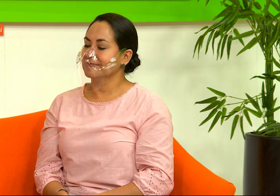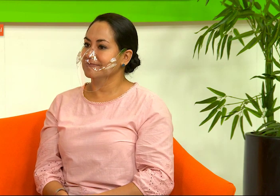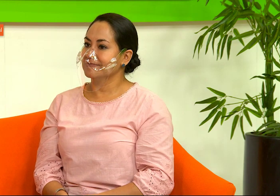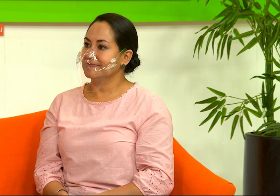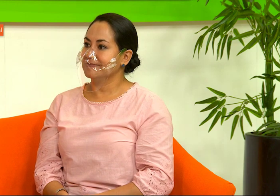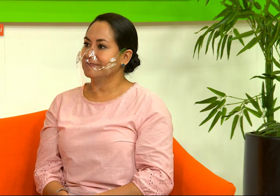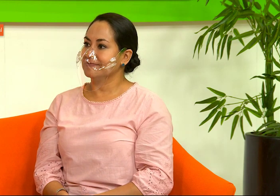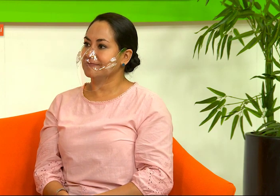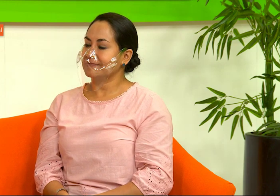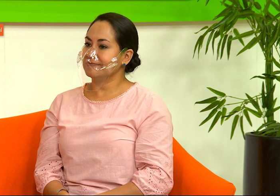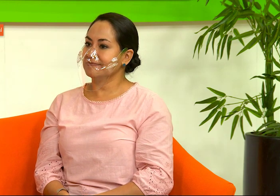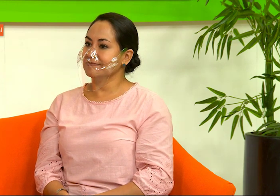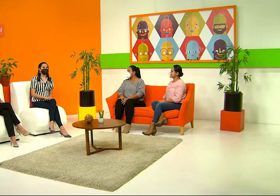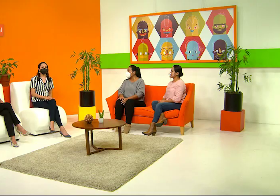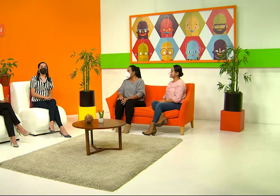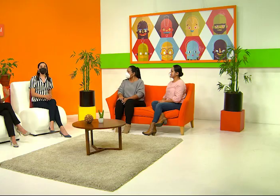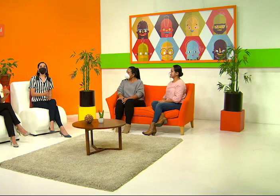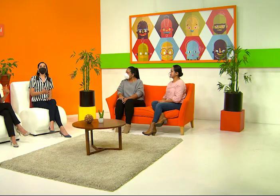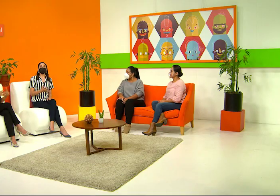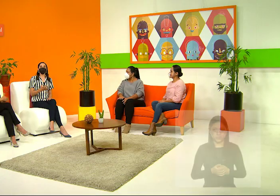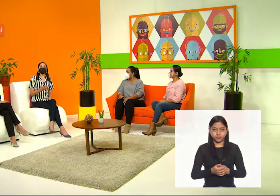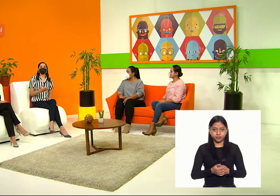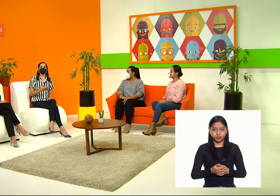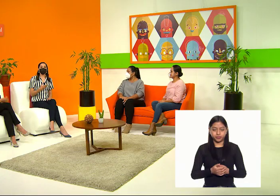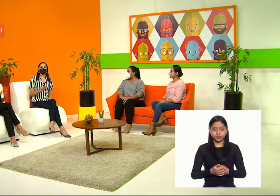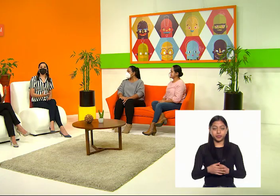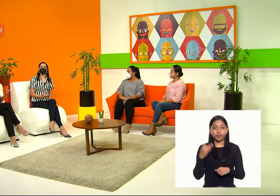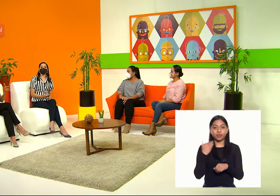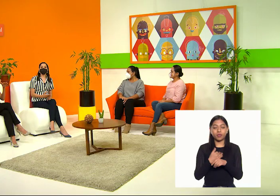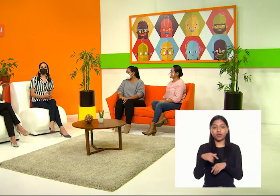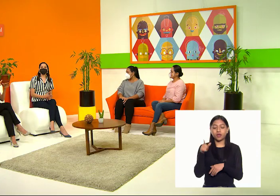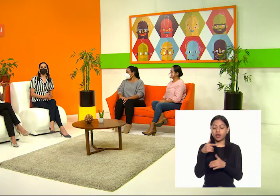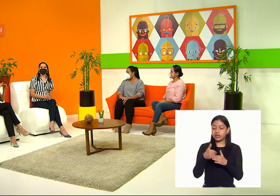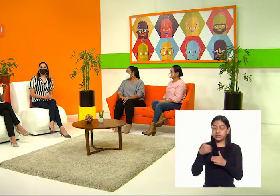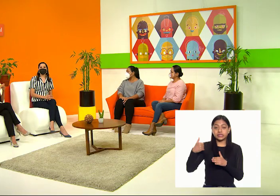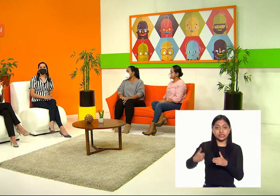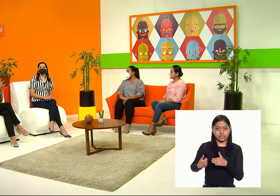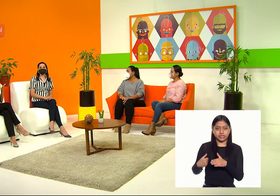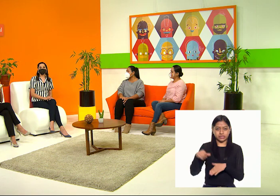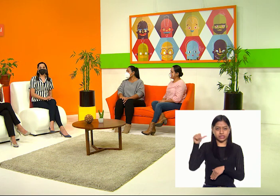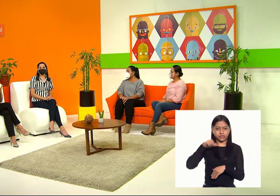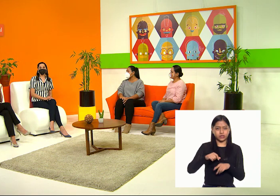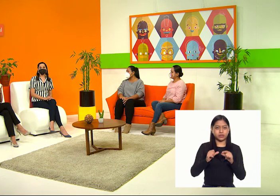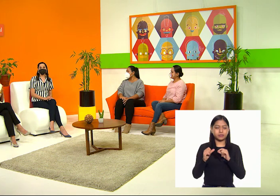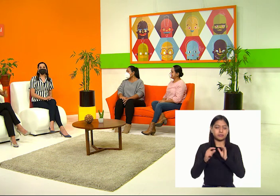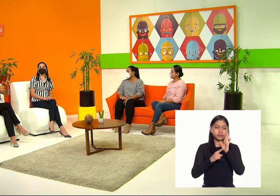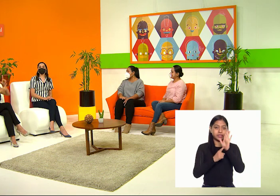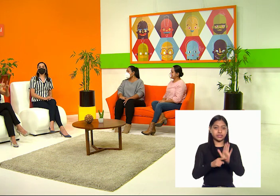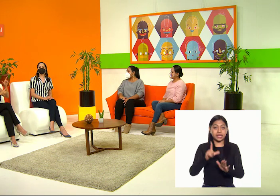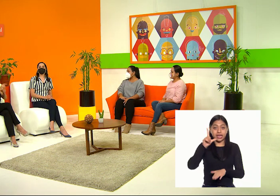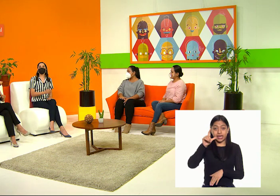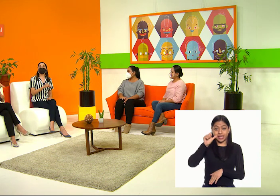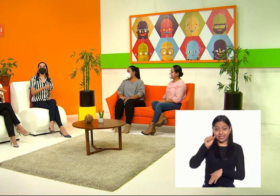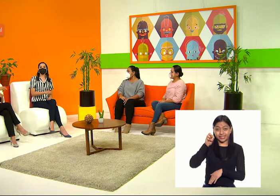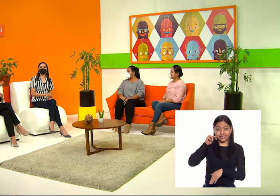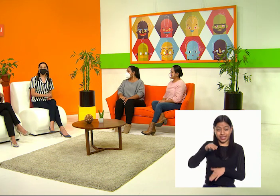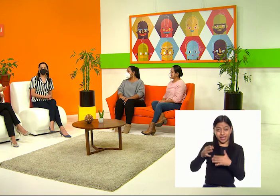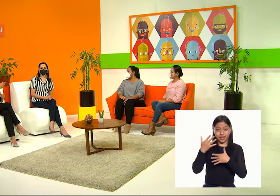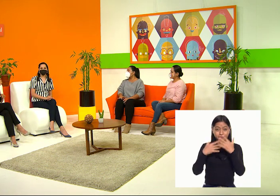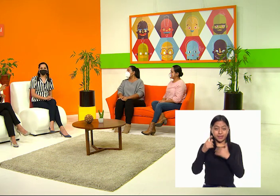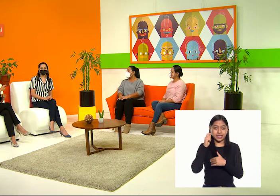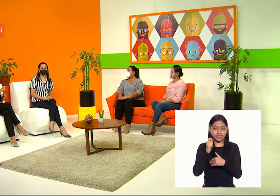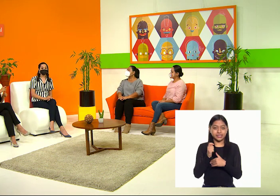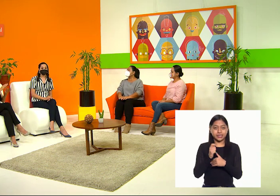desde pequeños estén incorporados. Hemos comentado en programas anteriores que la lengua de señas mexicana constituye el medio